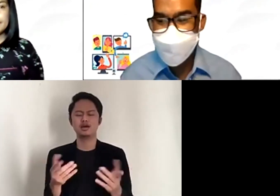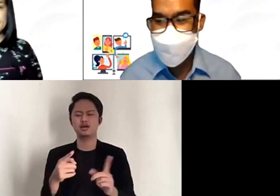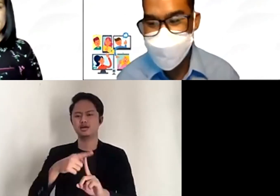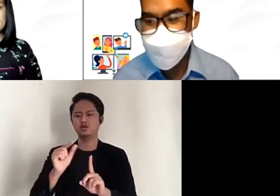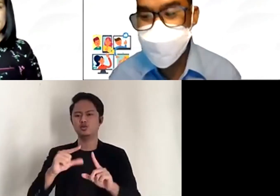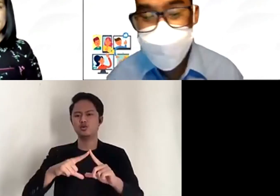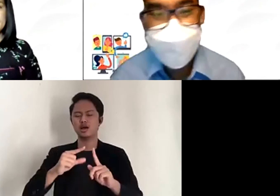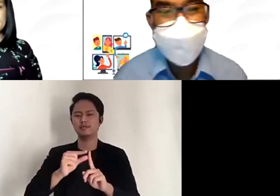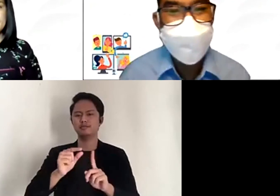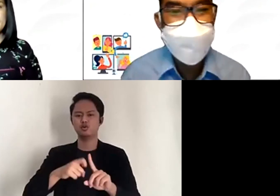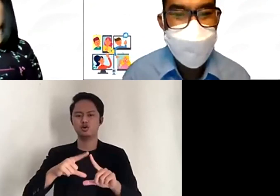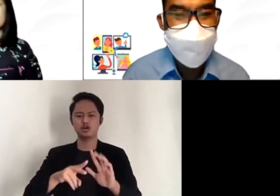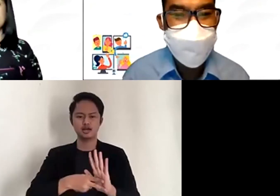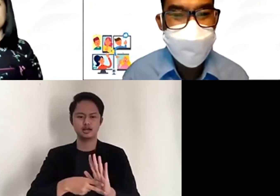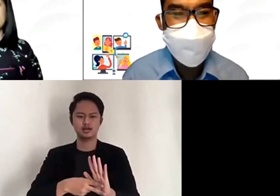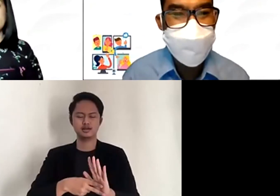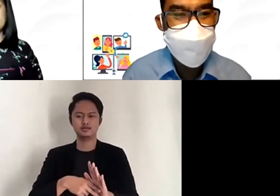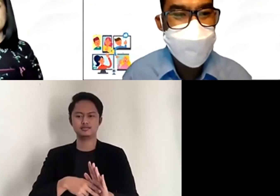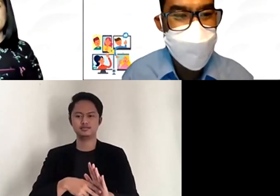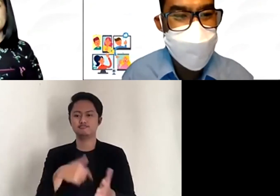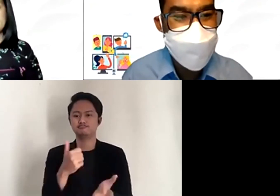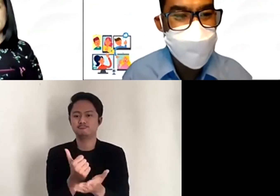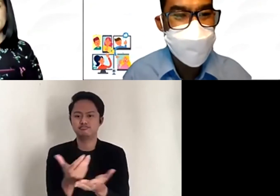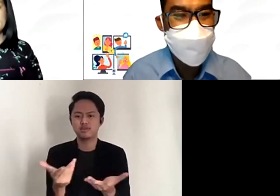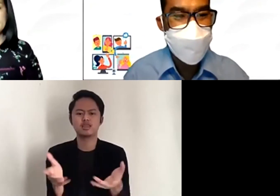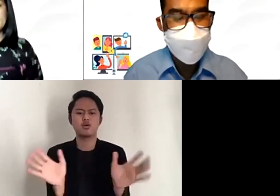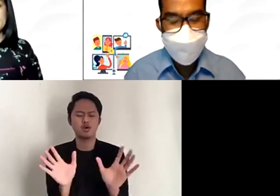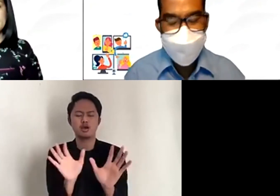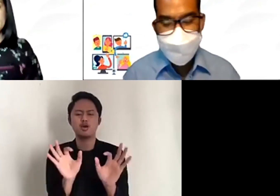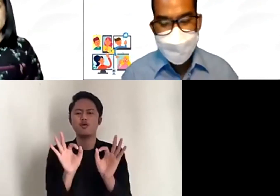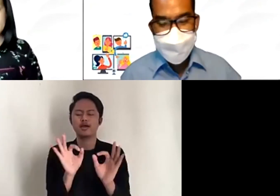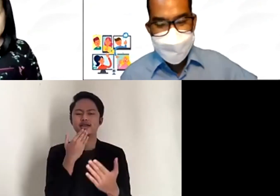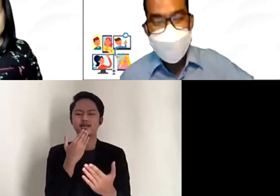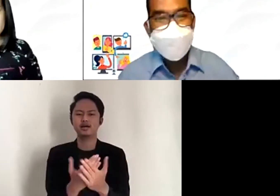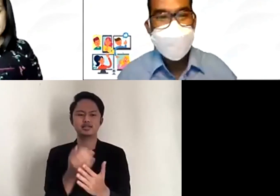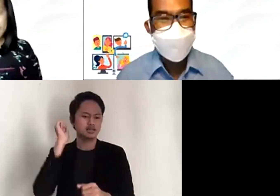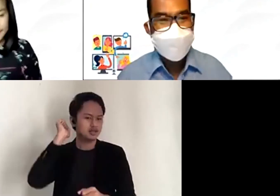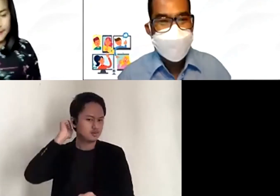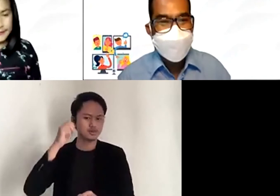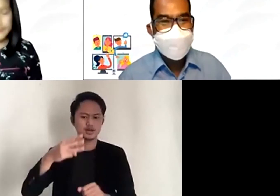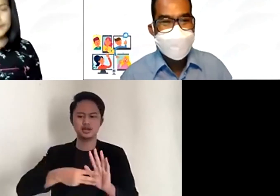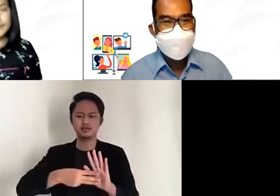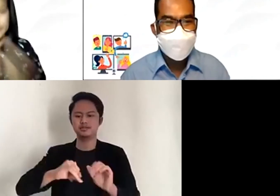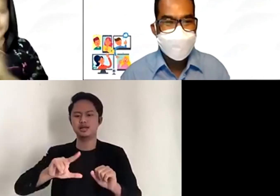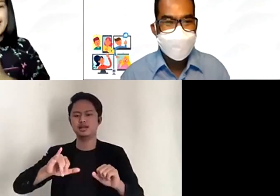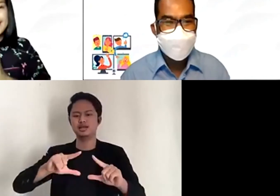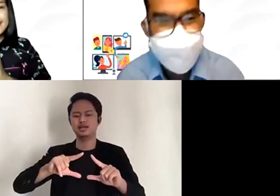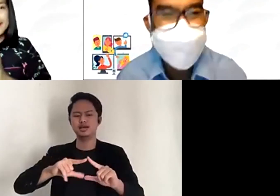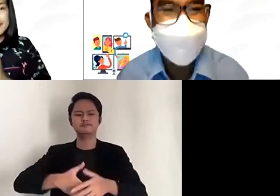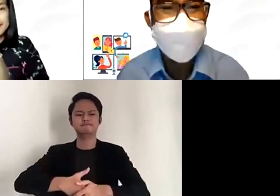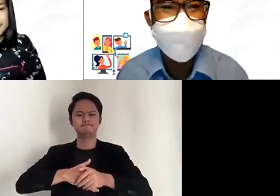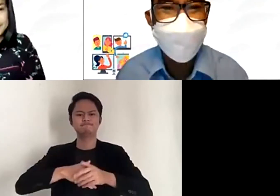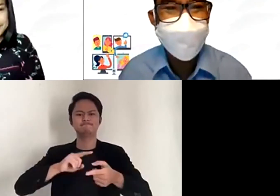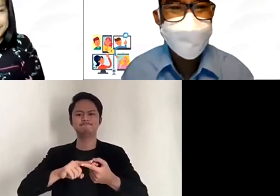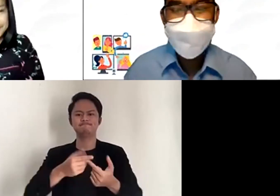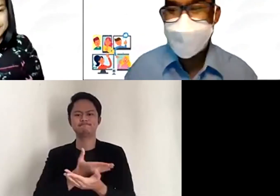ini betul nyatanya atau tidak. Sekali lagi terima kasih Ibu Emilia. Salam buat rekan-rekan di sana. Ya. Salam